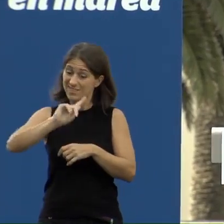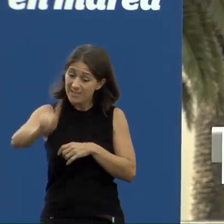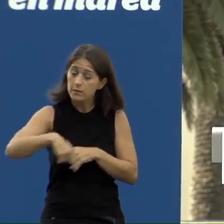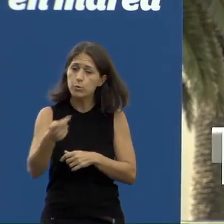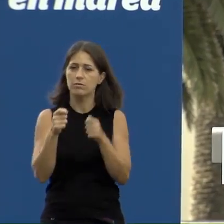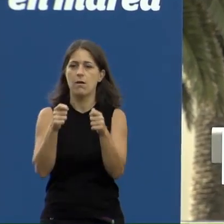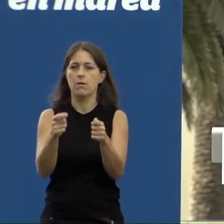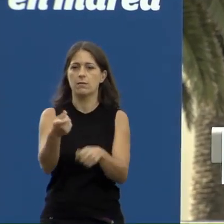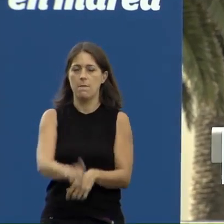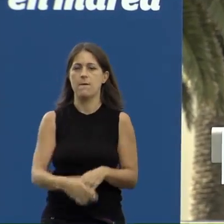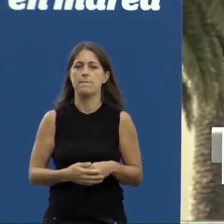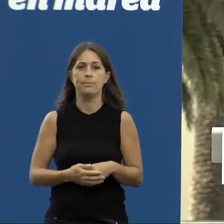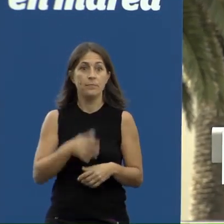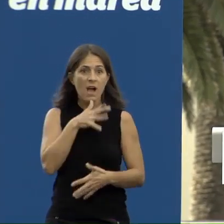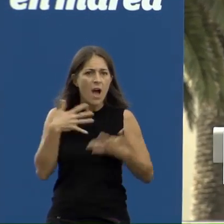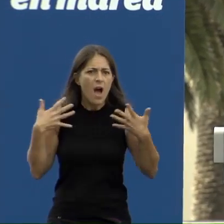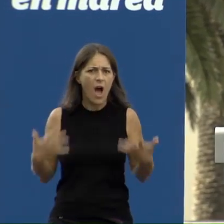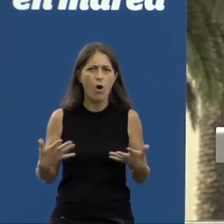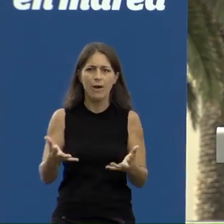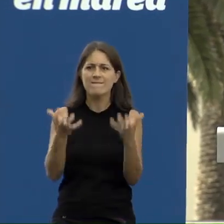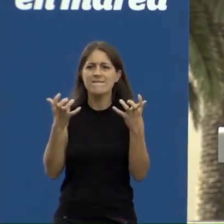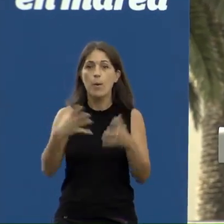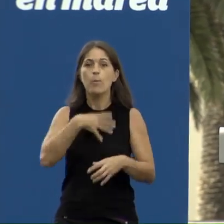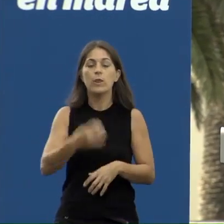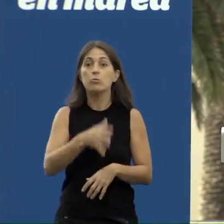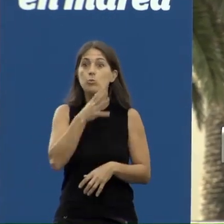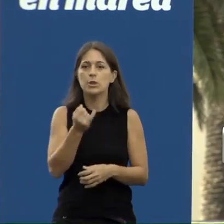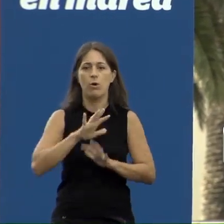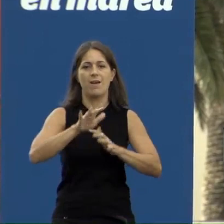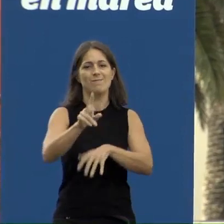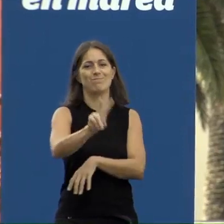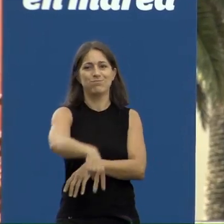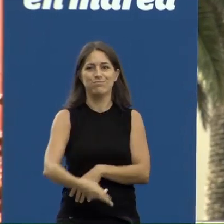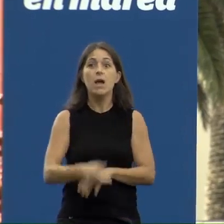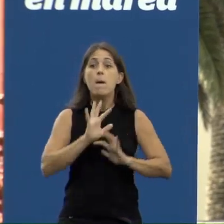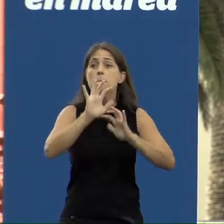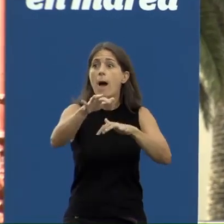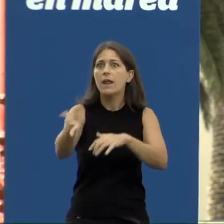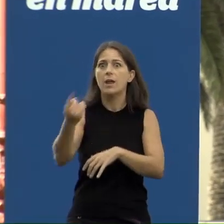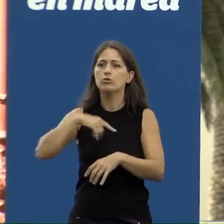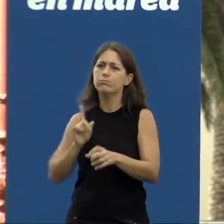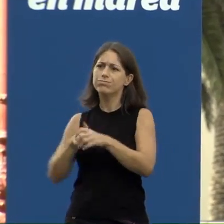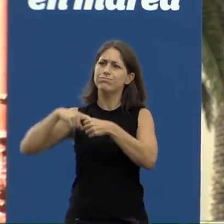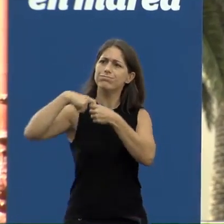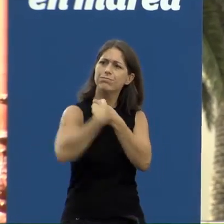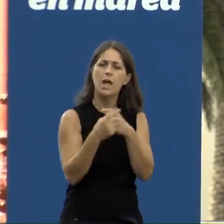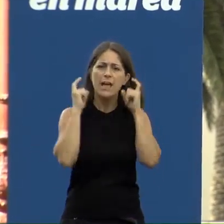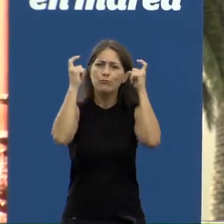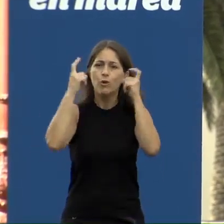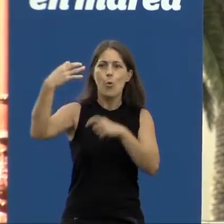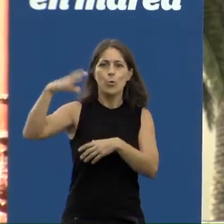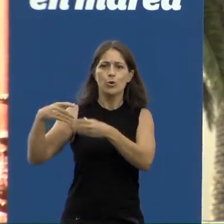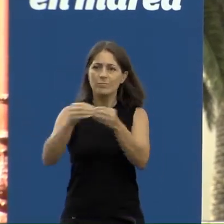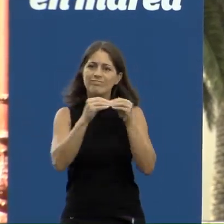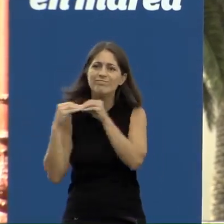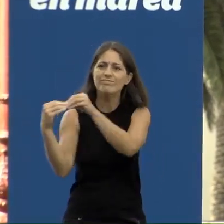nós. Esta vez podemos gañar porque isto é unha marea. É a marea que nos reúne a todas nun único esforzo. As